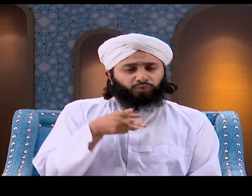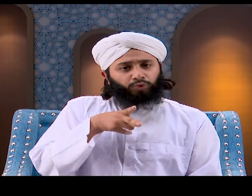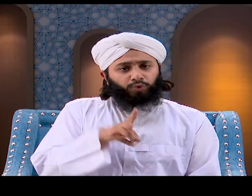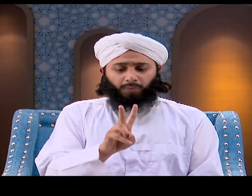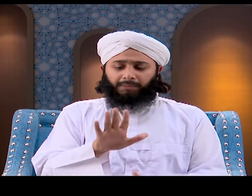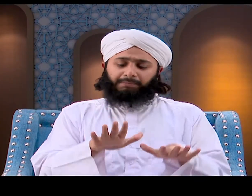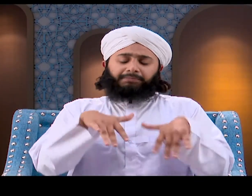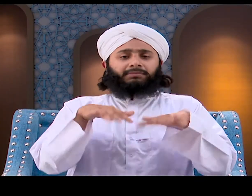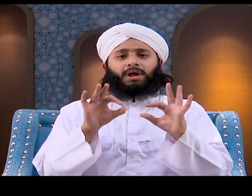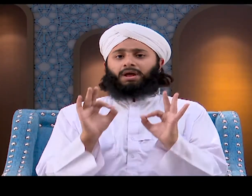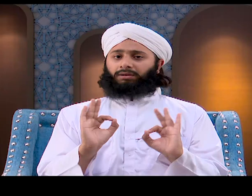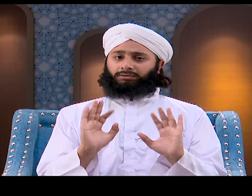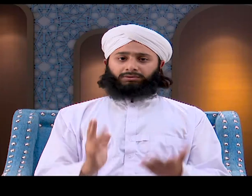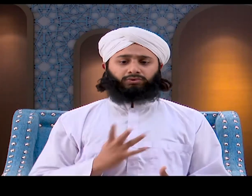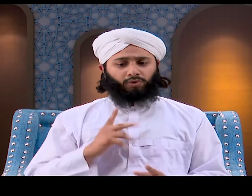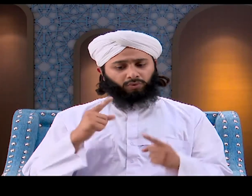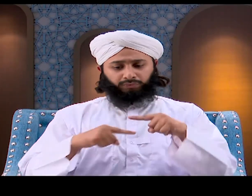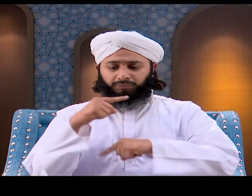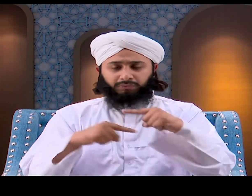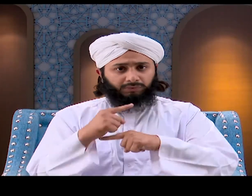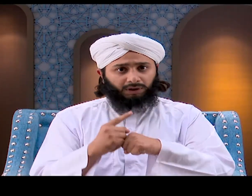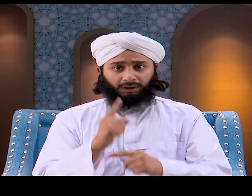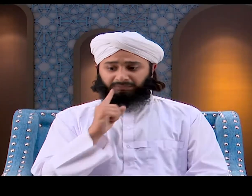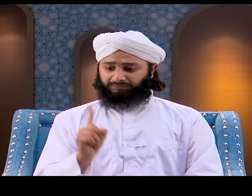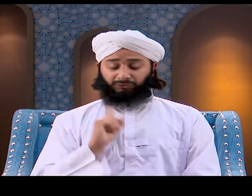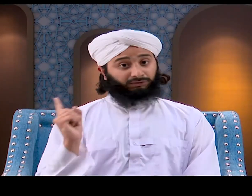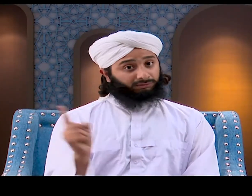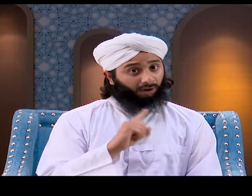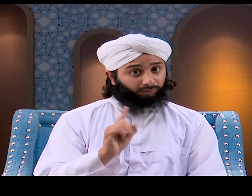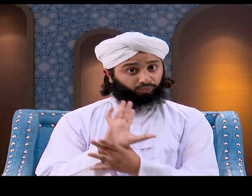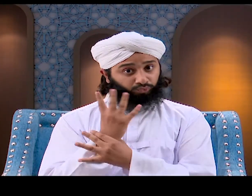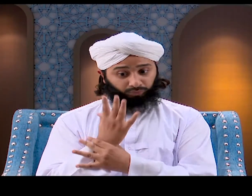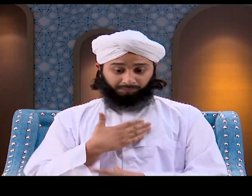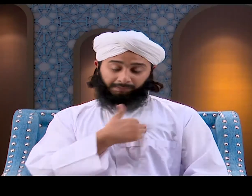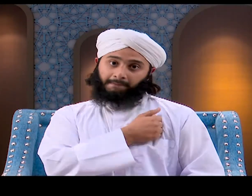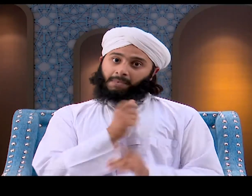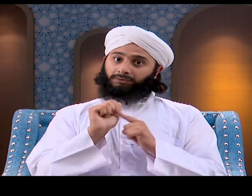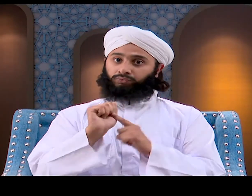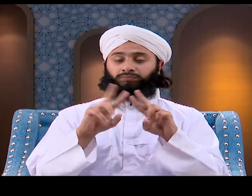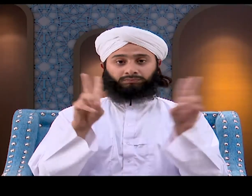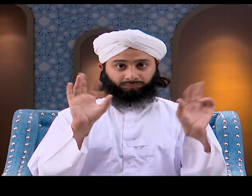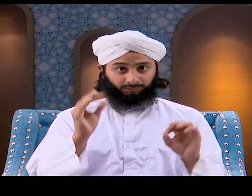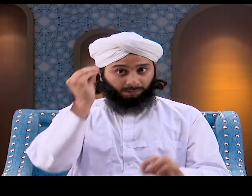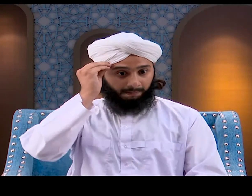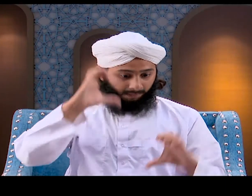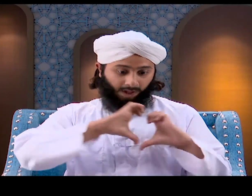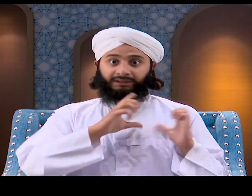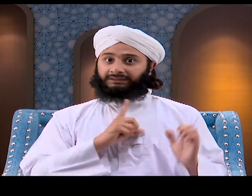زندگی عطا کر دی جاتی ہے۔ ہر جان کو موت کا مزہ چکھنا ہے، یہ بات ہم جانتے ہیں، مانتے ہیں، دل سے اس پر یقین بھی رکھتے